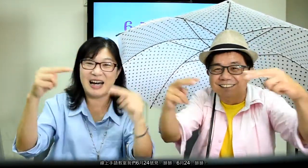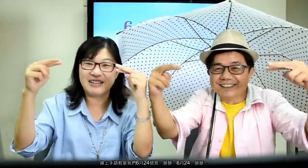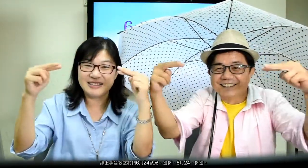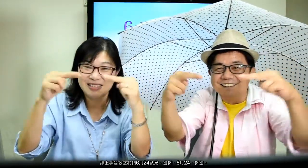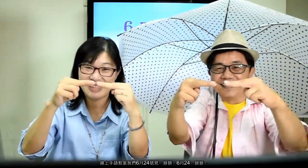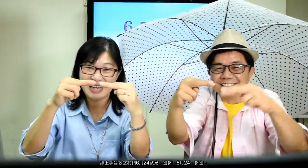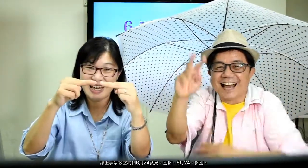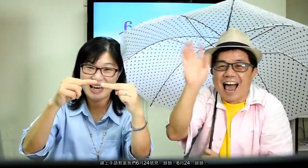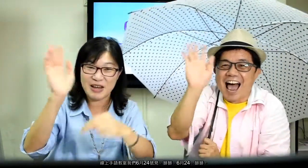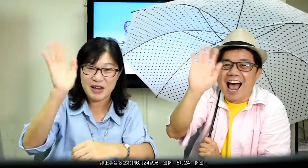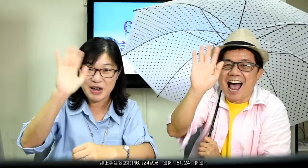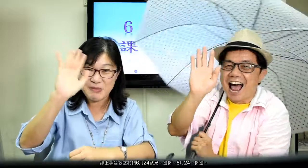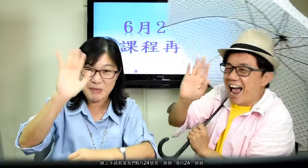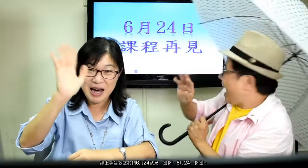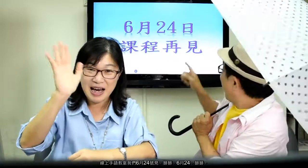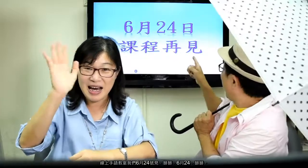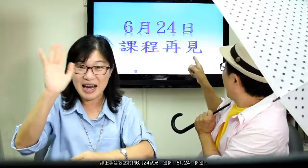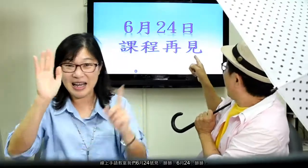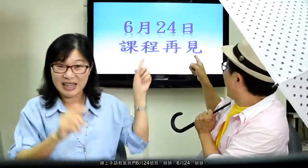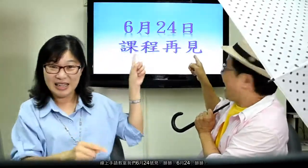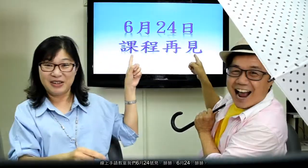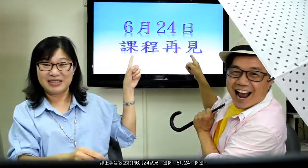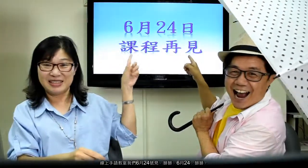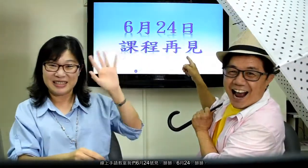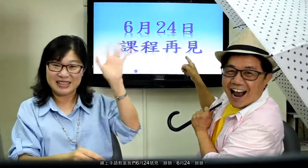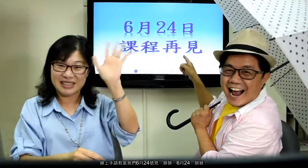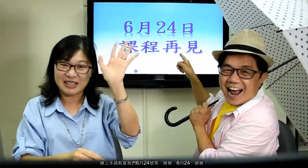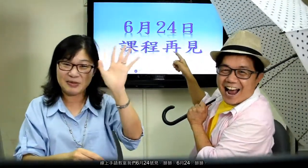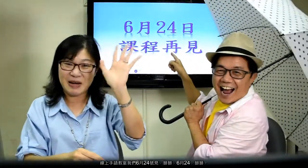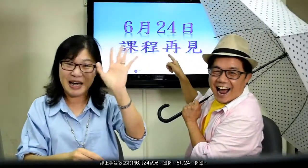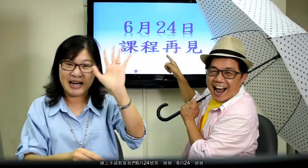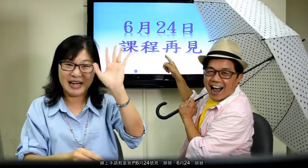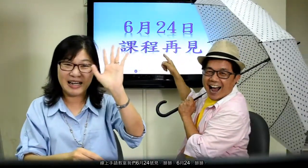6月24号见，拜拜。6月24，拜拜。